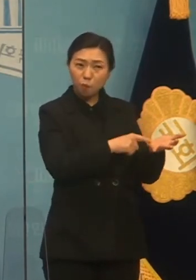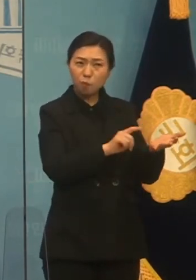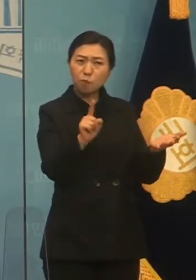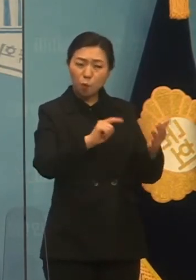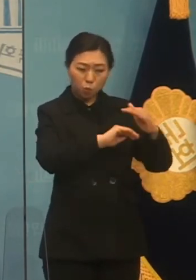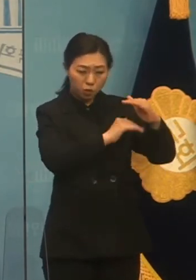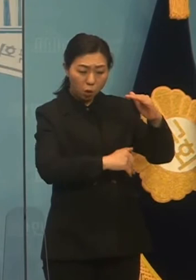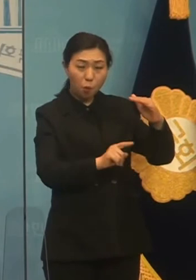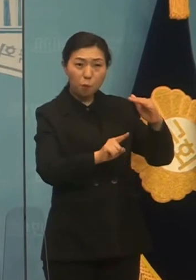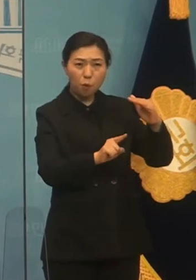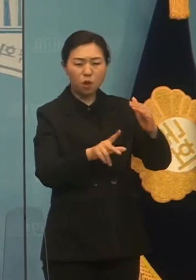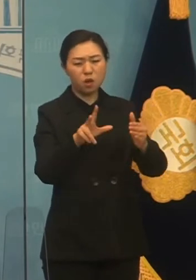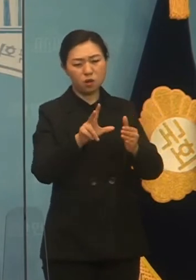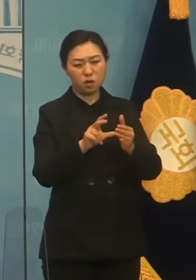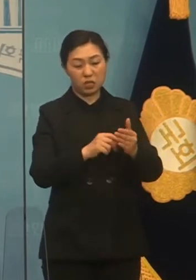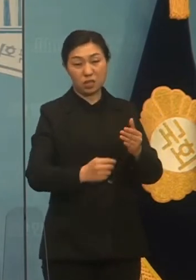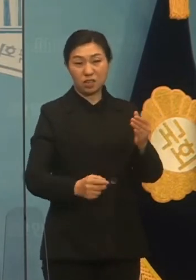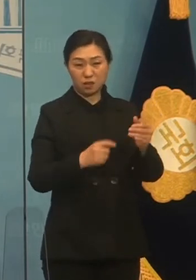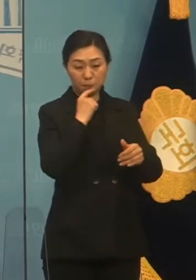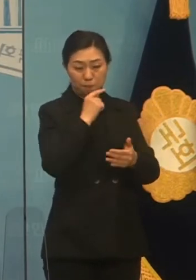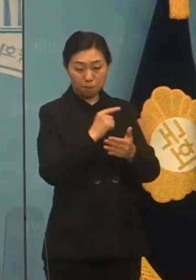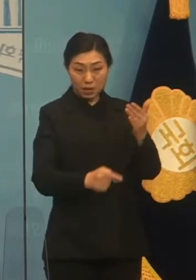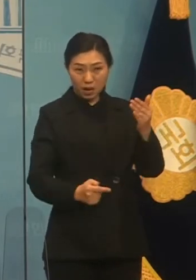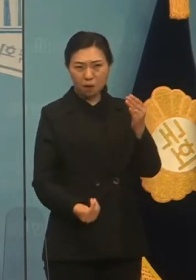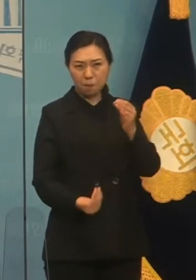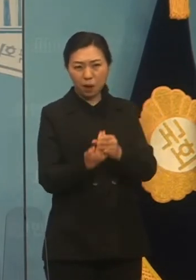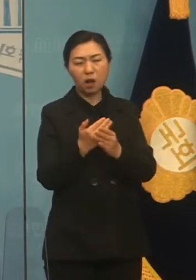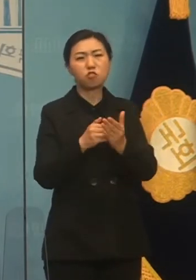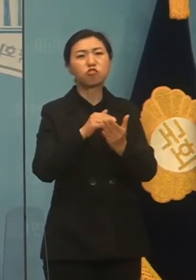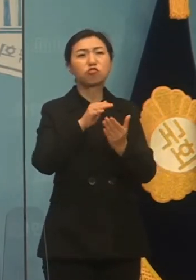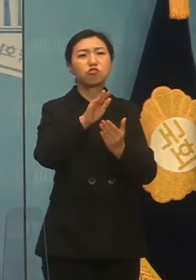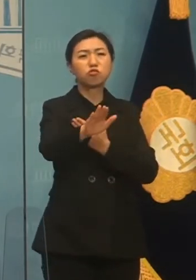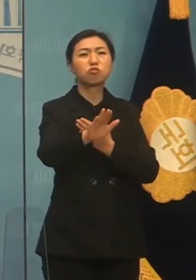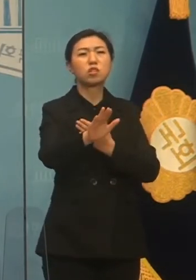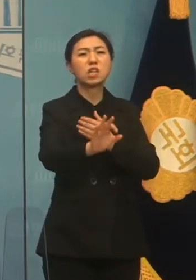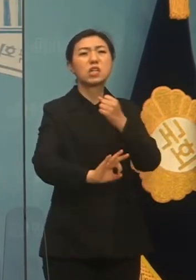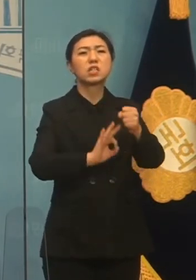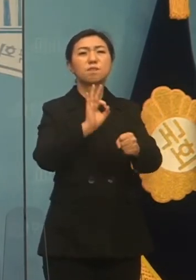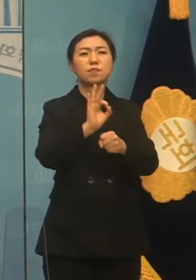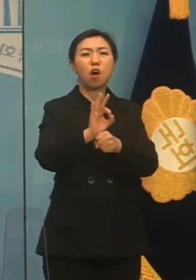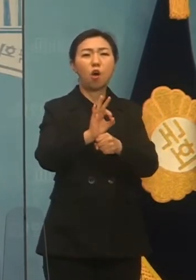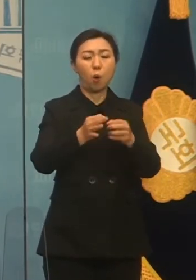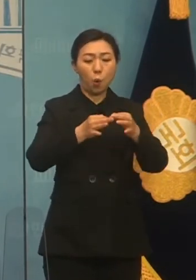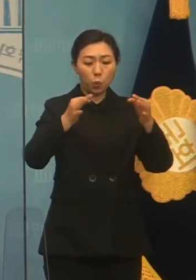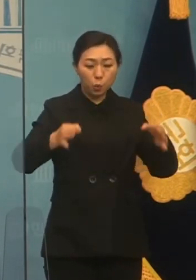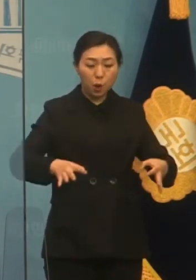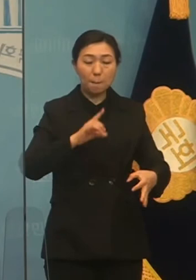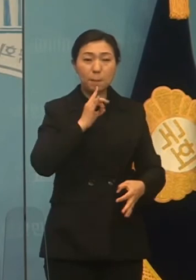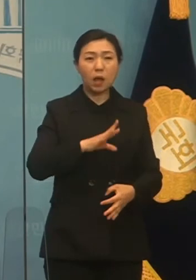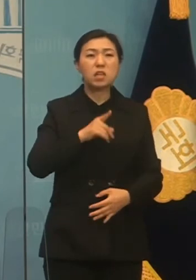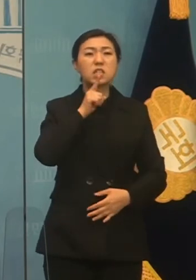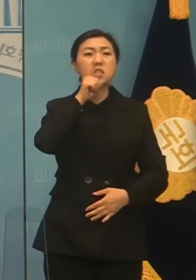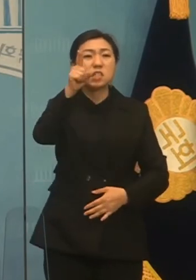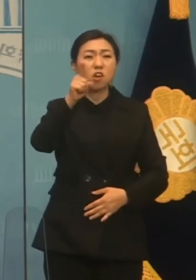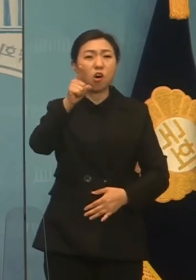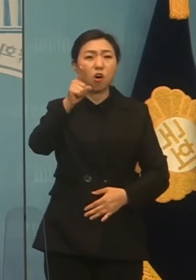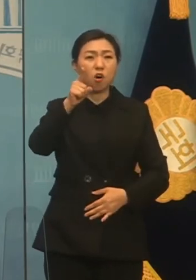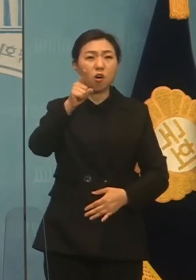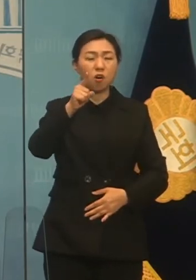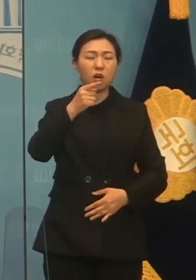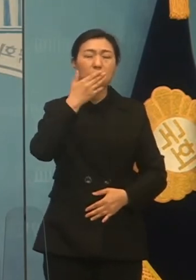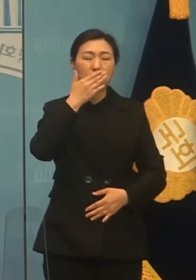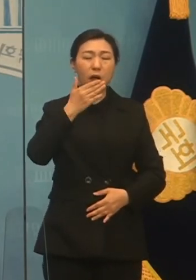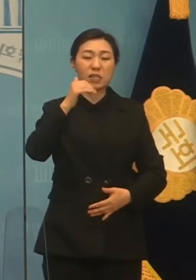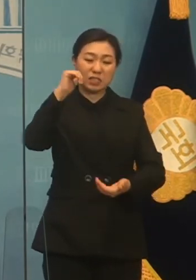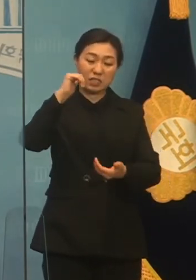범죄 피해 발생 이후 10년이 지나면 구조금을 신청할 수 없도록 일률적으로 제한하는 것은